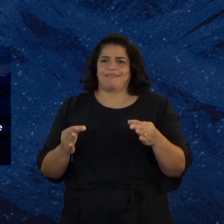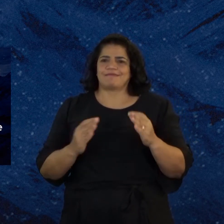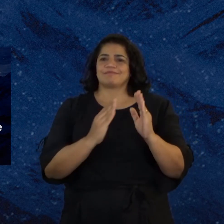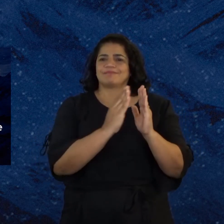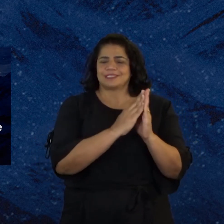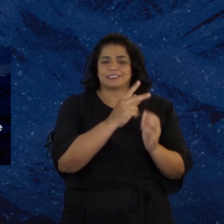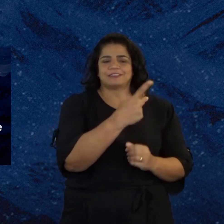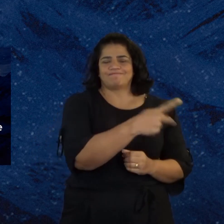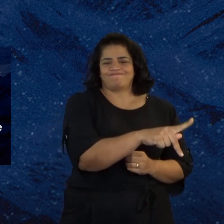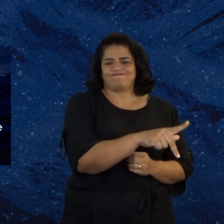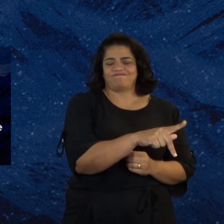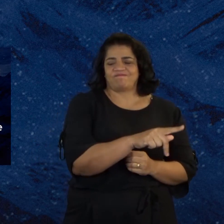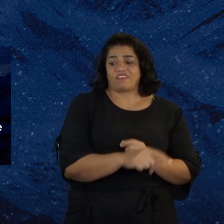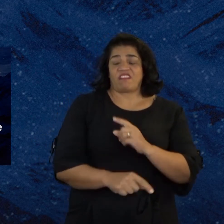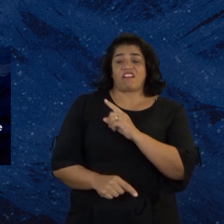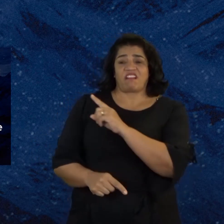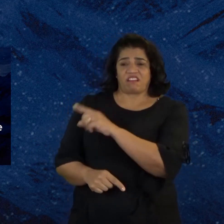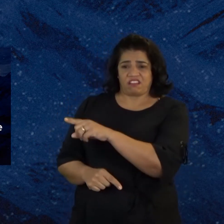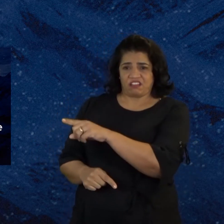aquele,